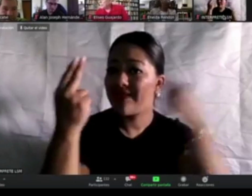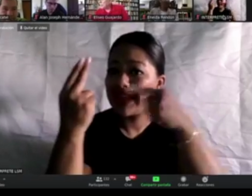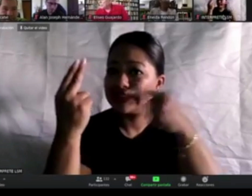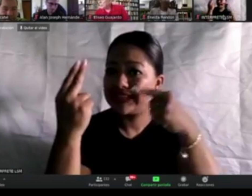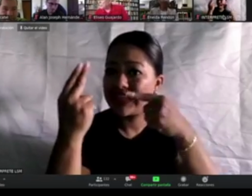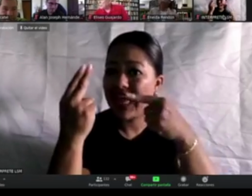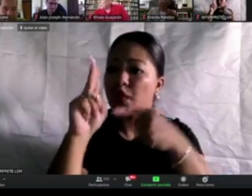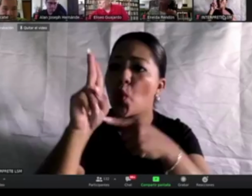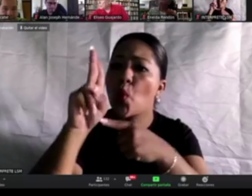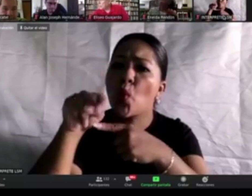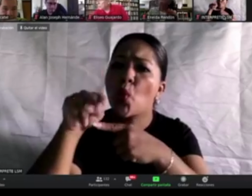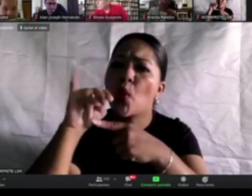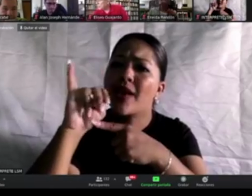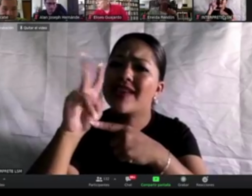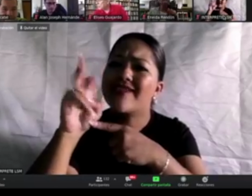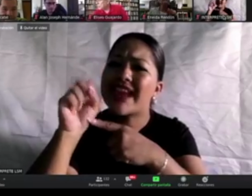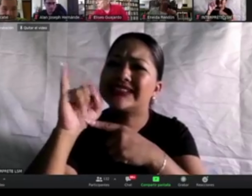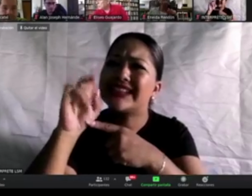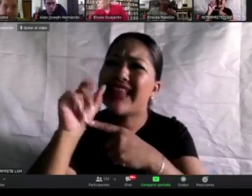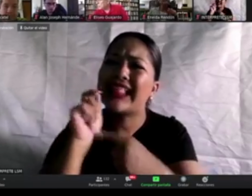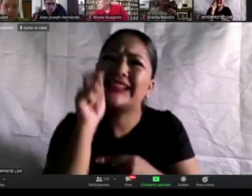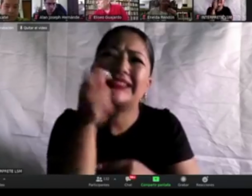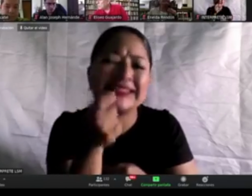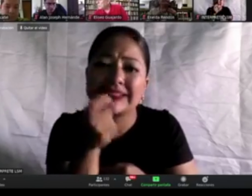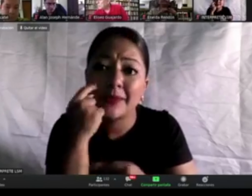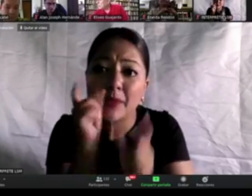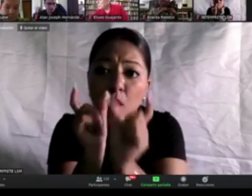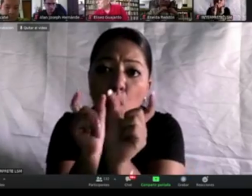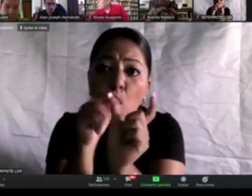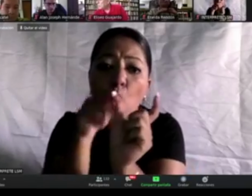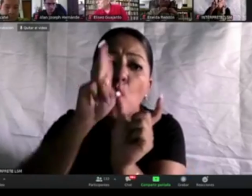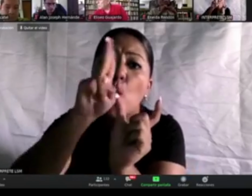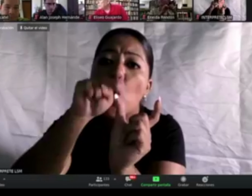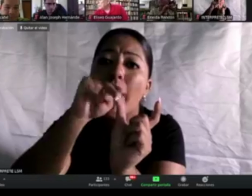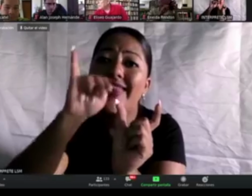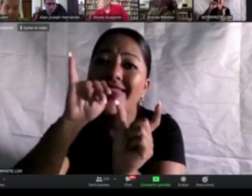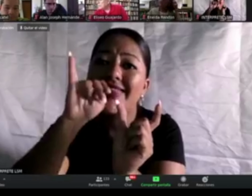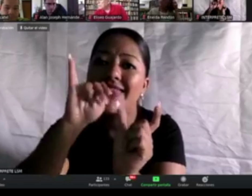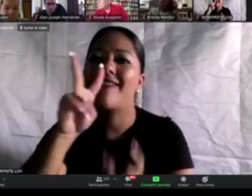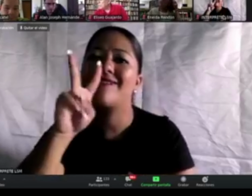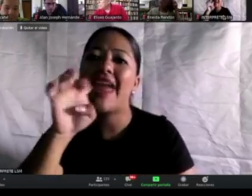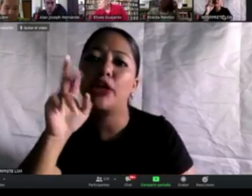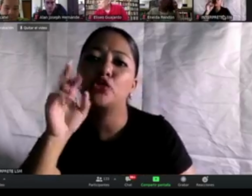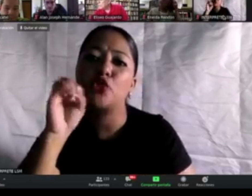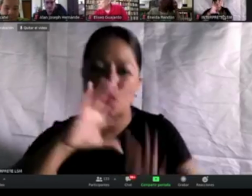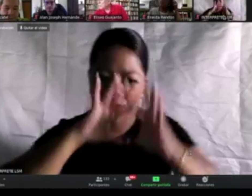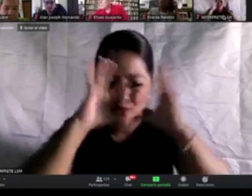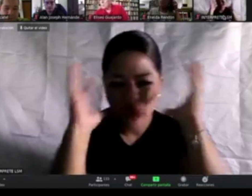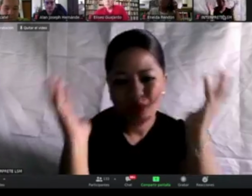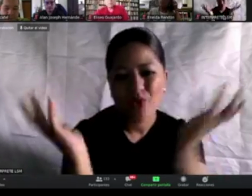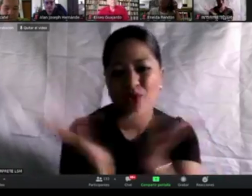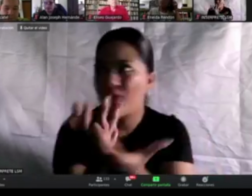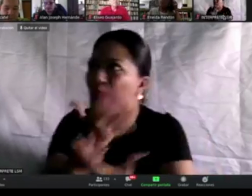universo el universo no es todo igual no es todo de la misma forma las estrellas no tienen el mismo tamaño las